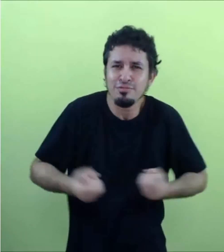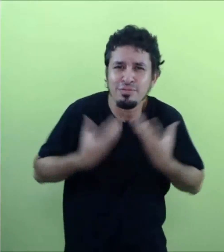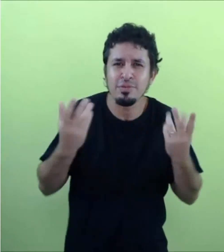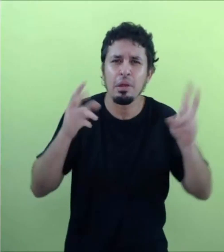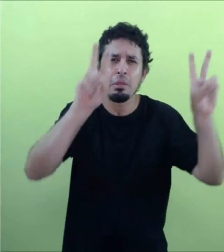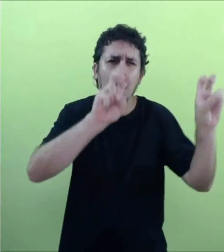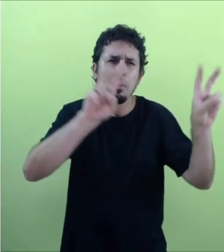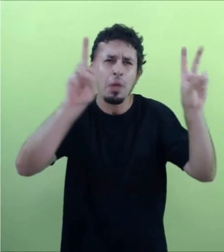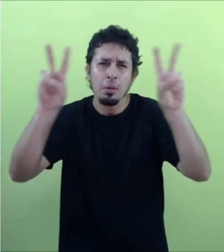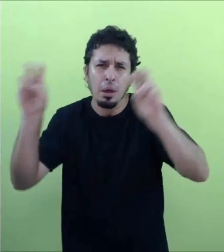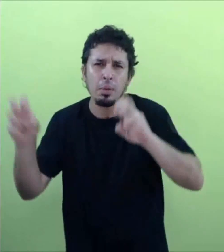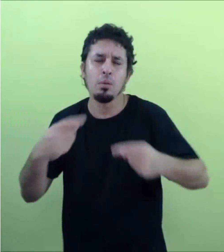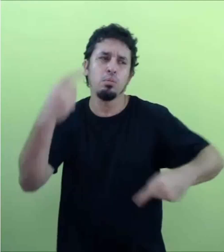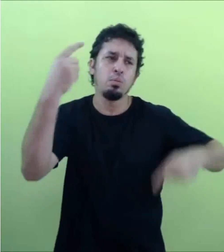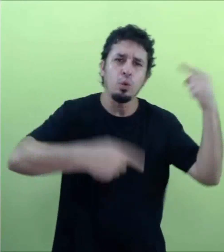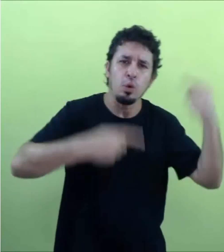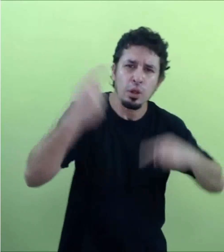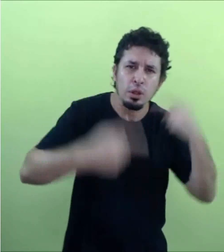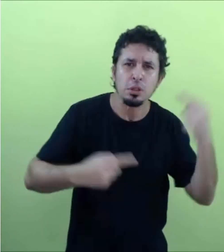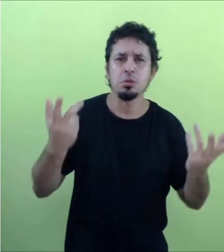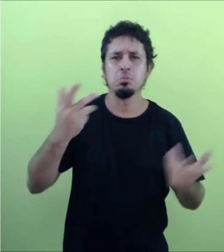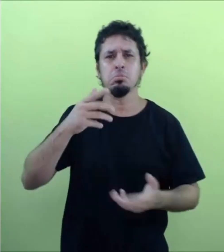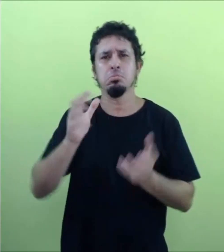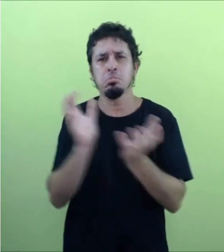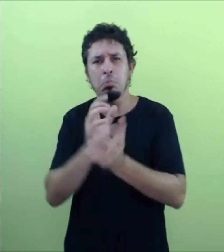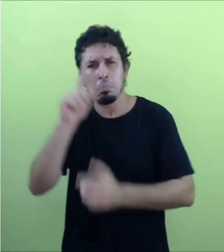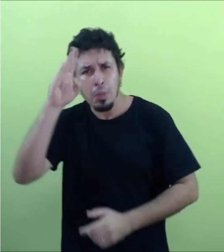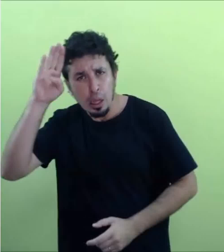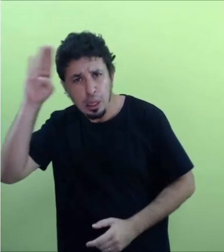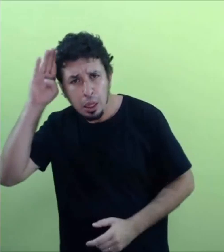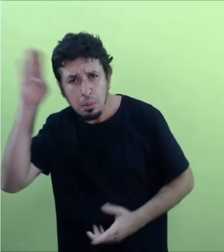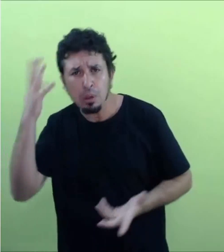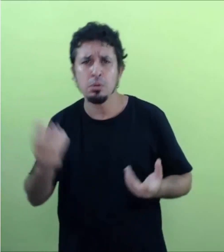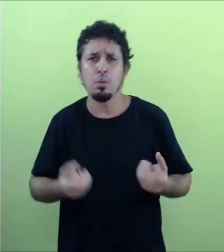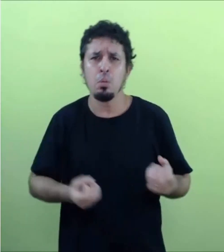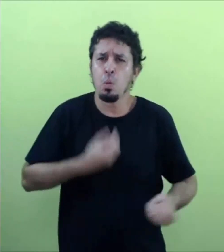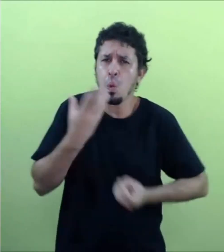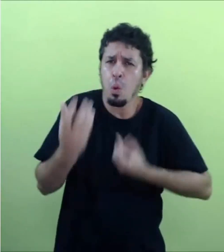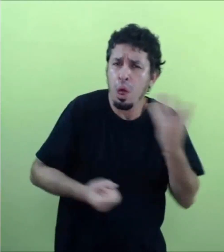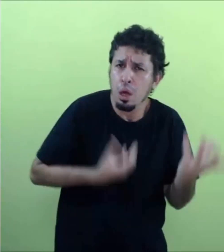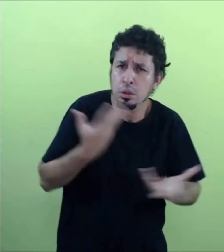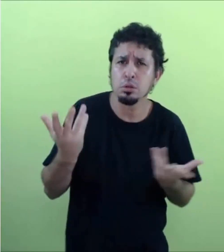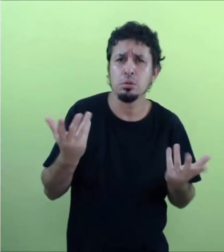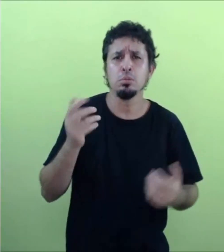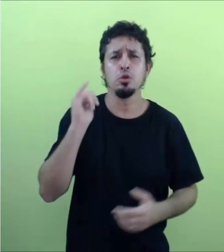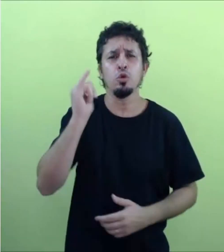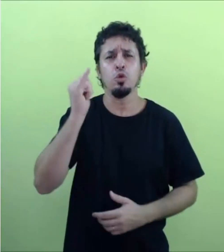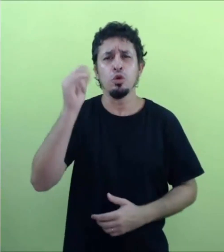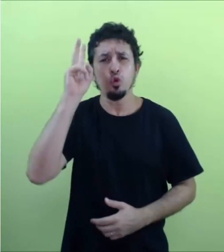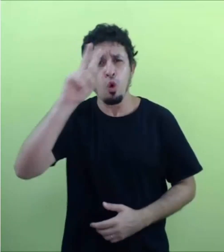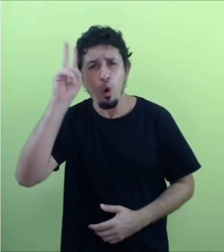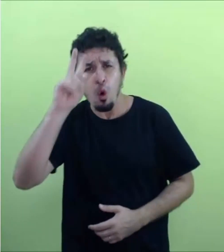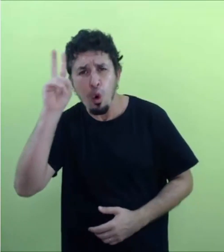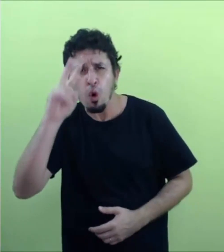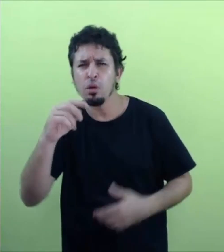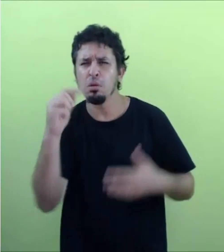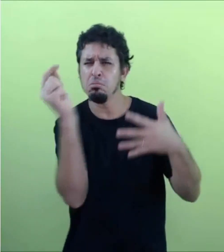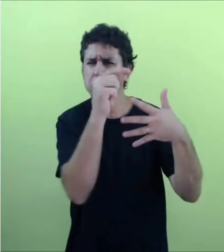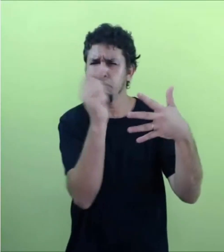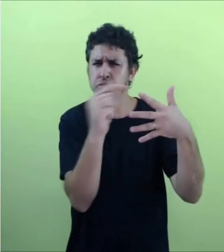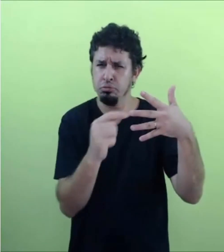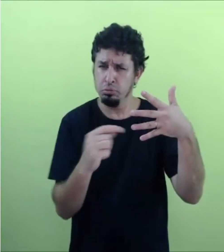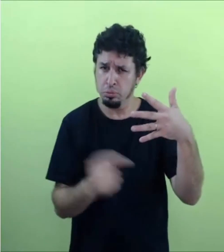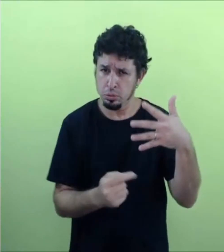com relação a variados temas, política, pesquisa acadêmica, produção de poesias, contação